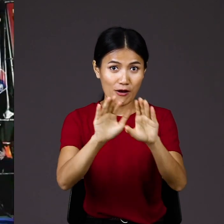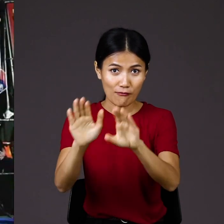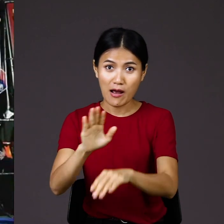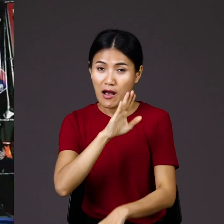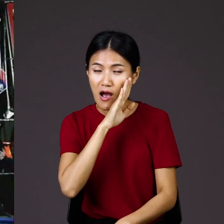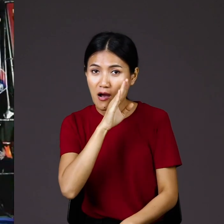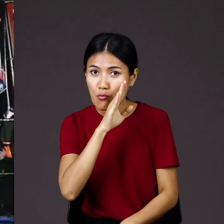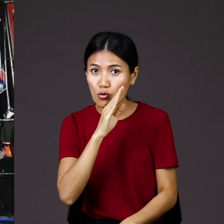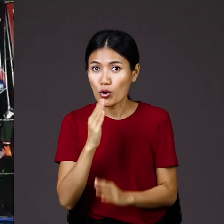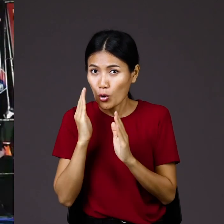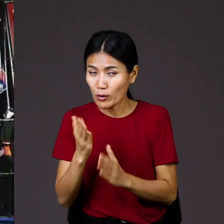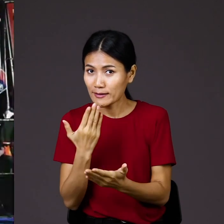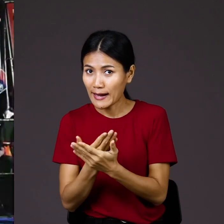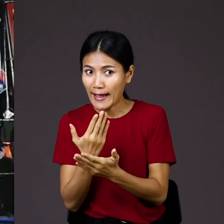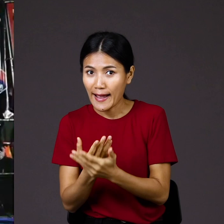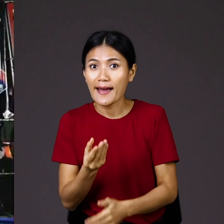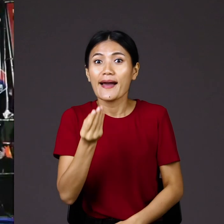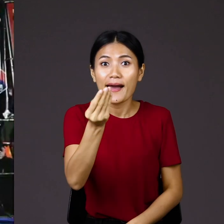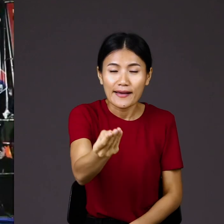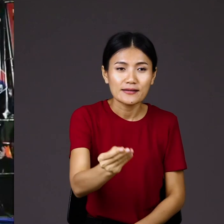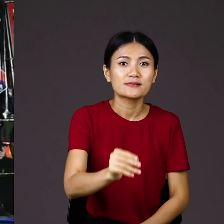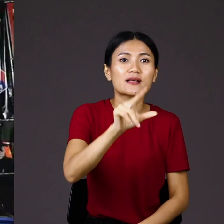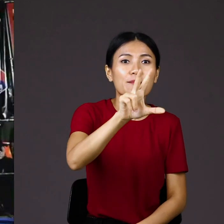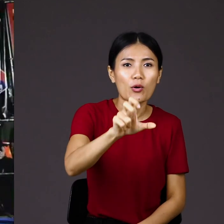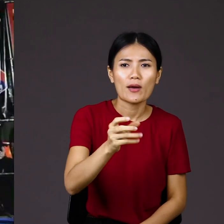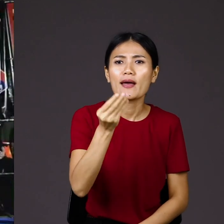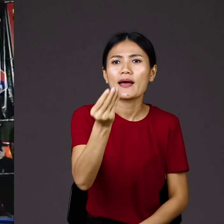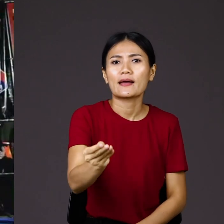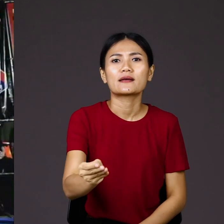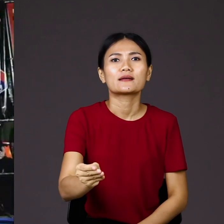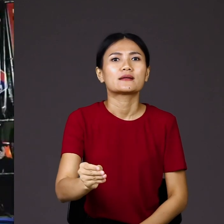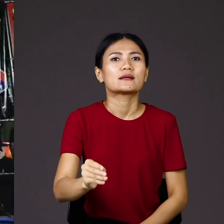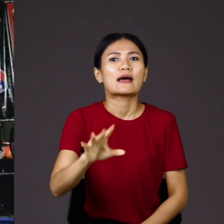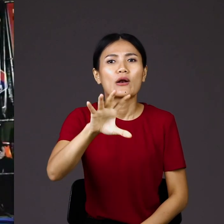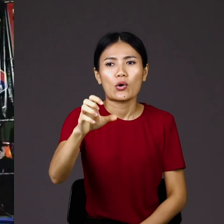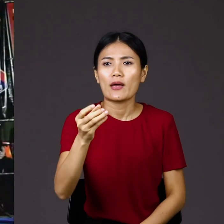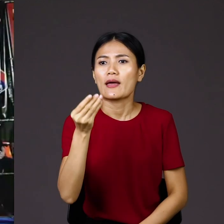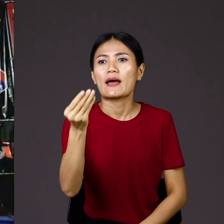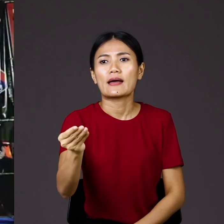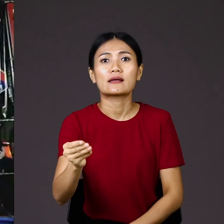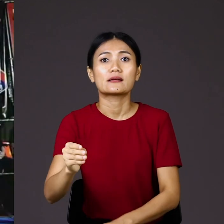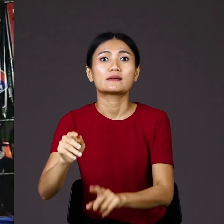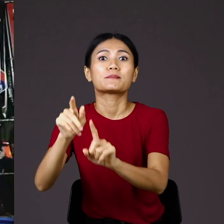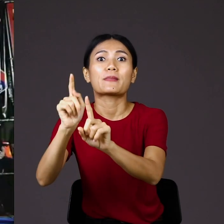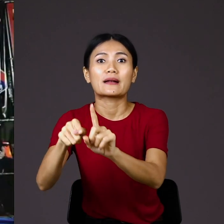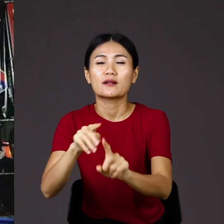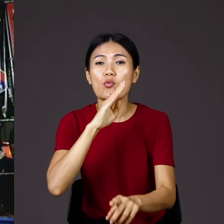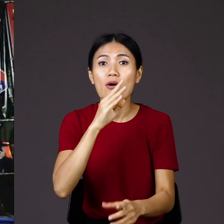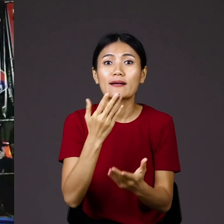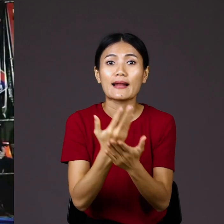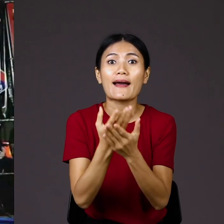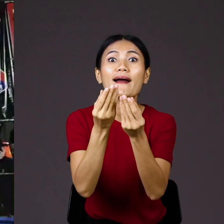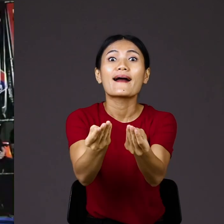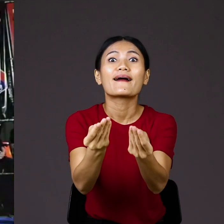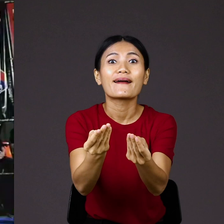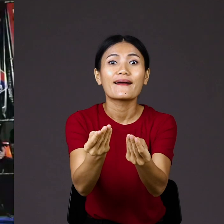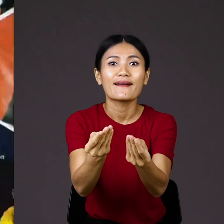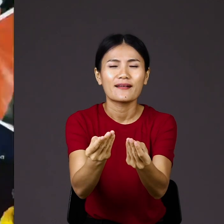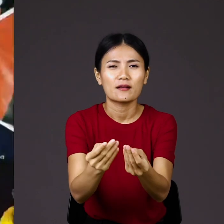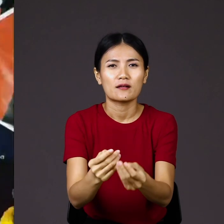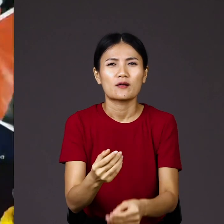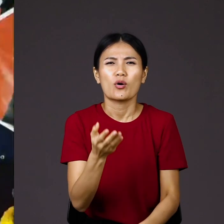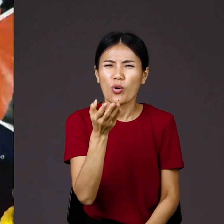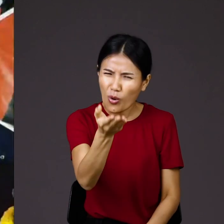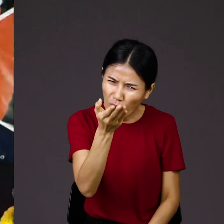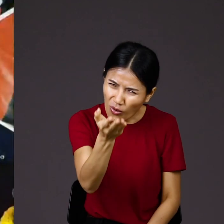าหากมีใครก็ตามเอา300 500 1,000 มาให้พี่น้องชาวนนทบุรีในช่วงสัปดาห์สุดท้ายก่อนการหย่อนบัตร